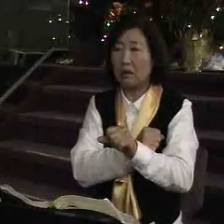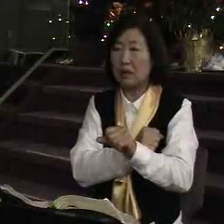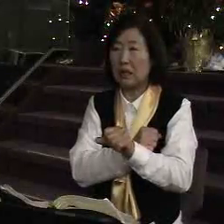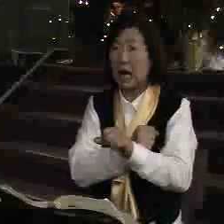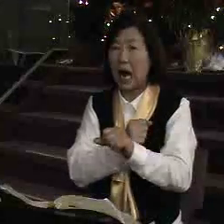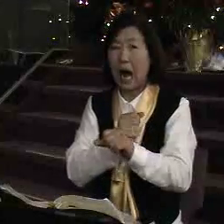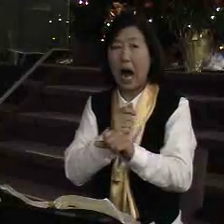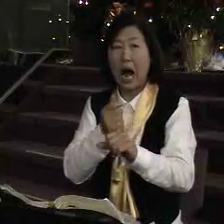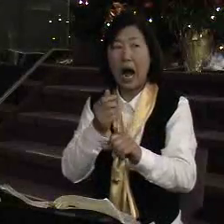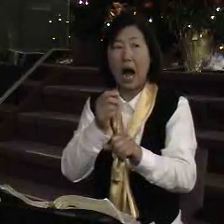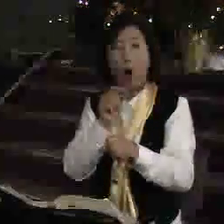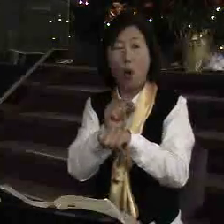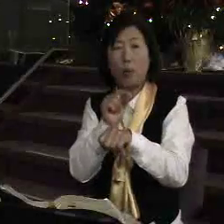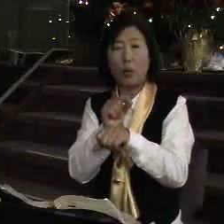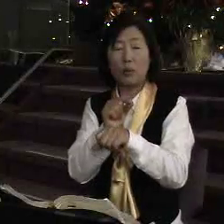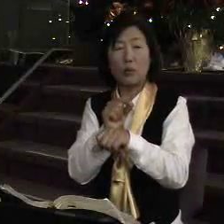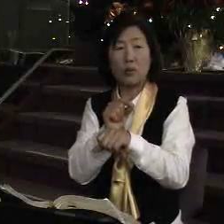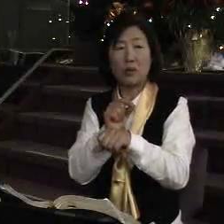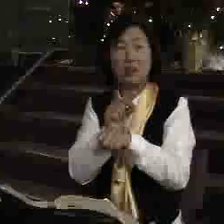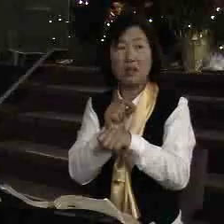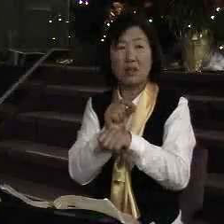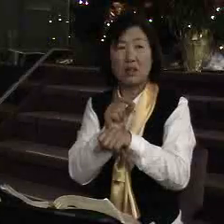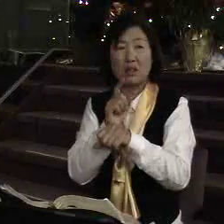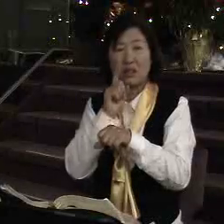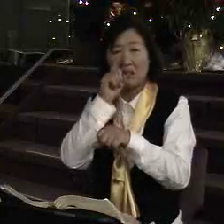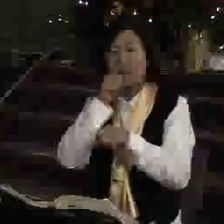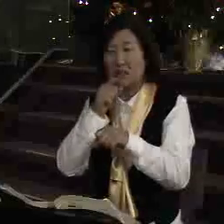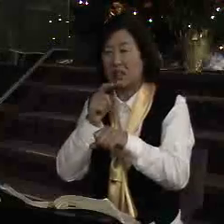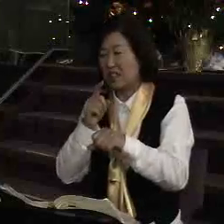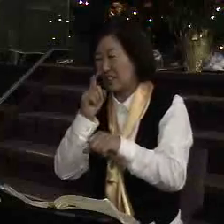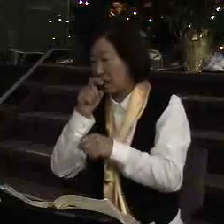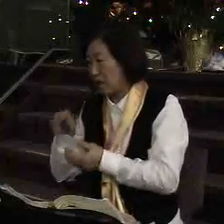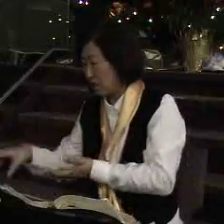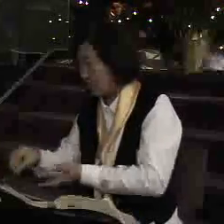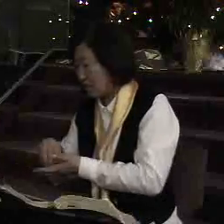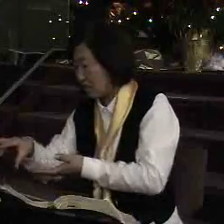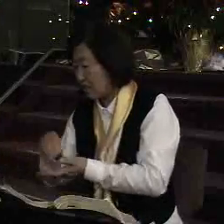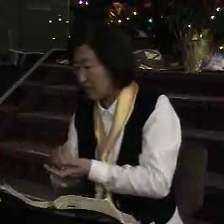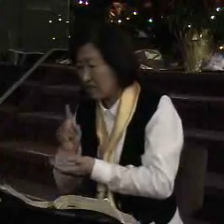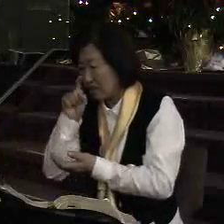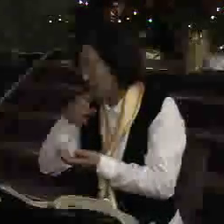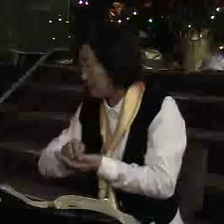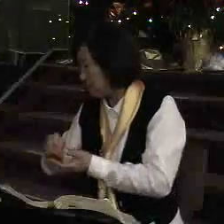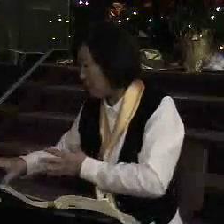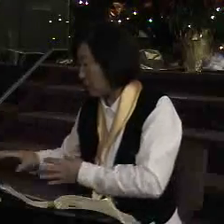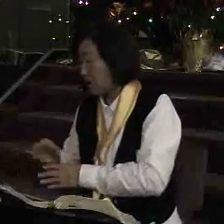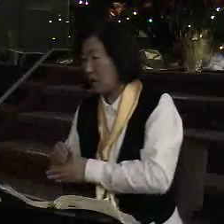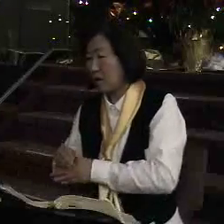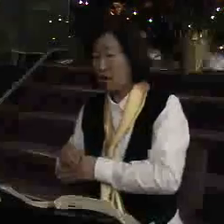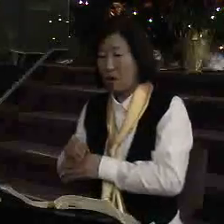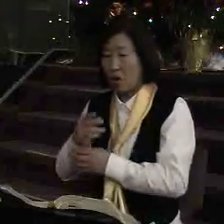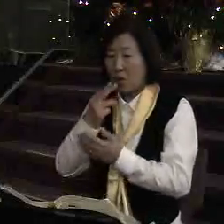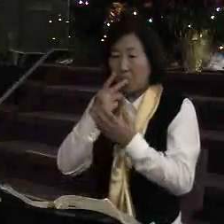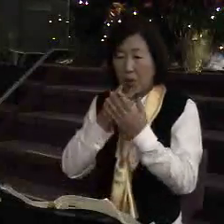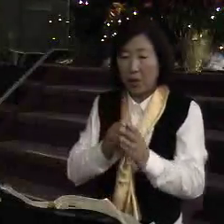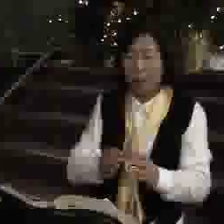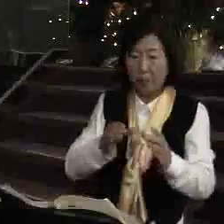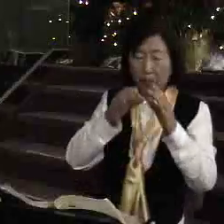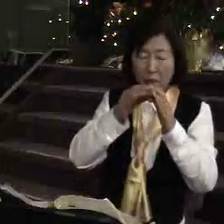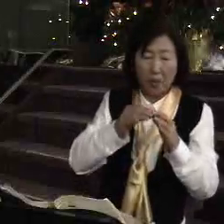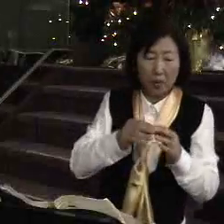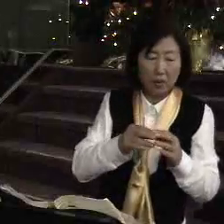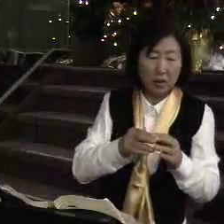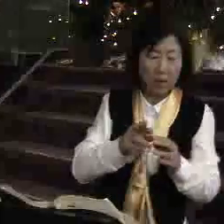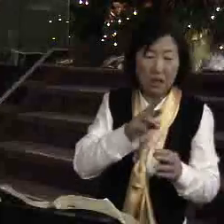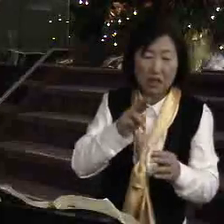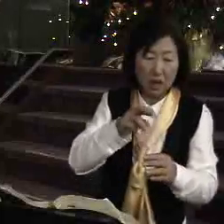오피스로 오면서 이제 쓰레기를 주워요. 쓰레기를 주워서 쓰레기통에 버리기도 하고, 바루를 주워 갖고 리사이클